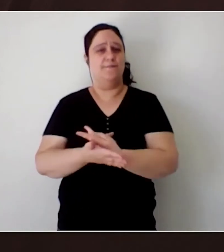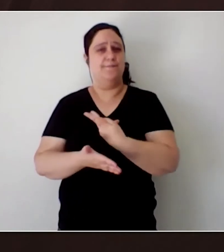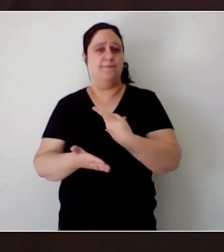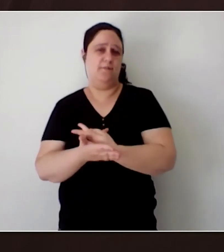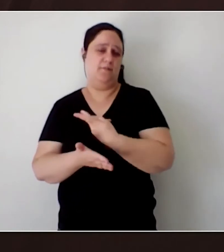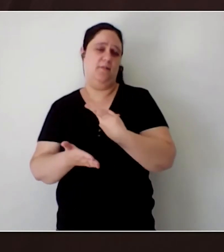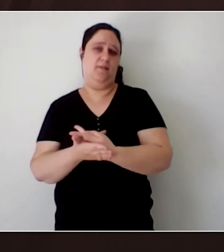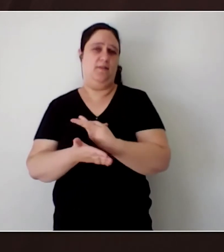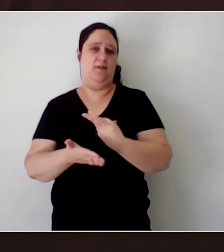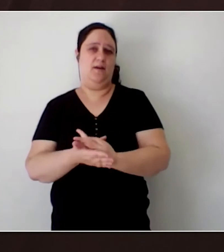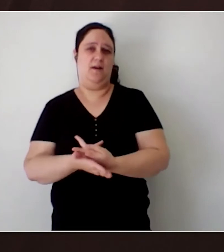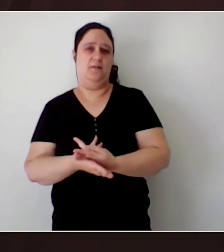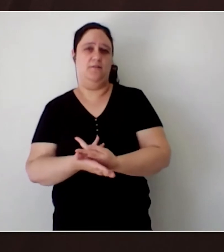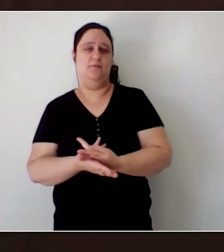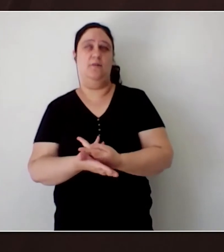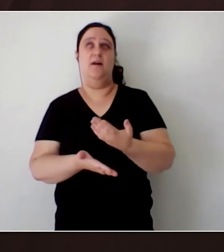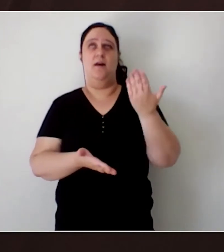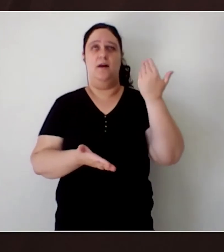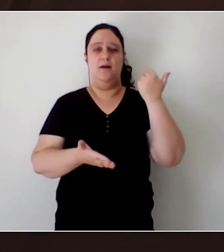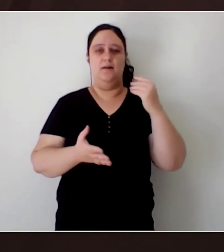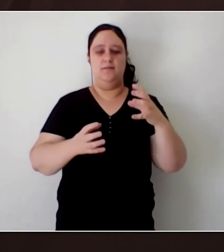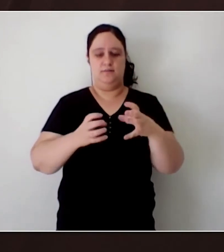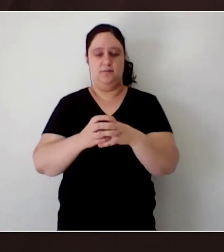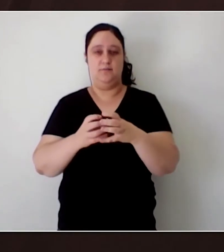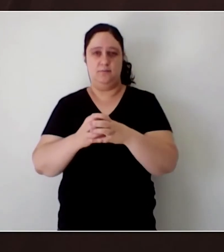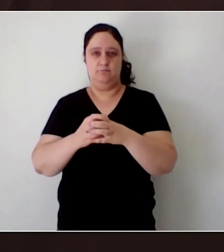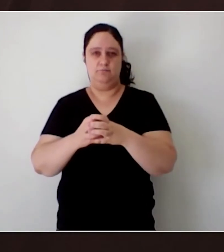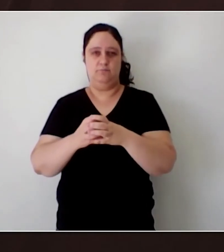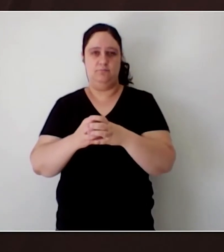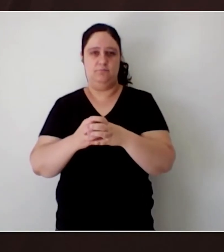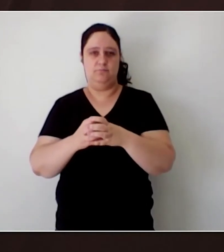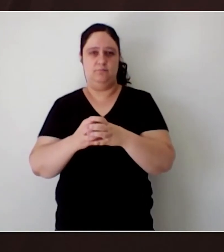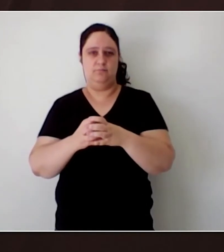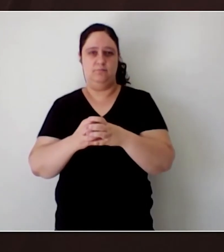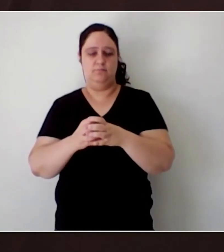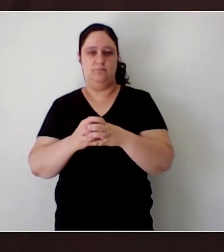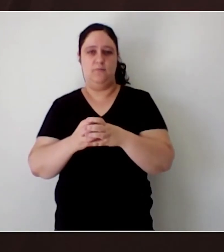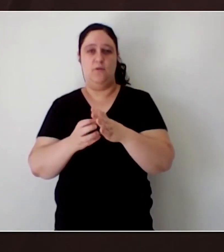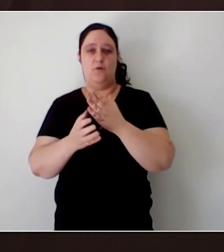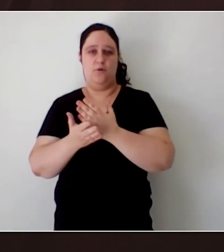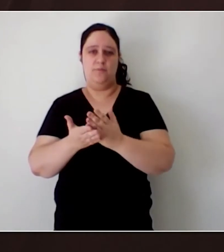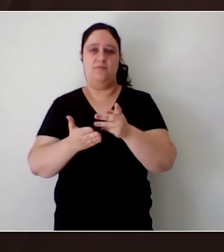que ouve a palavra e compreende e frutifica.